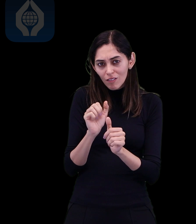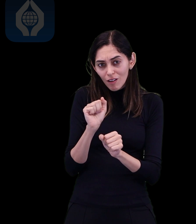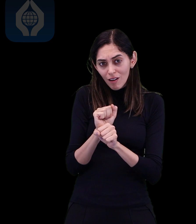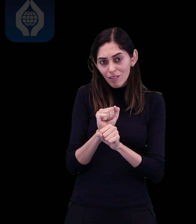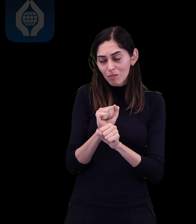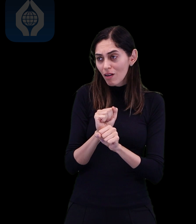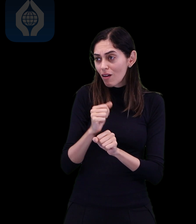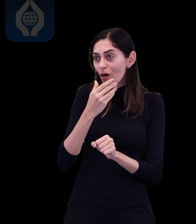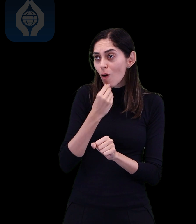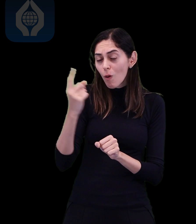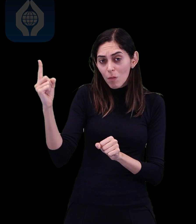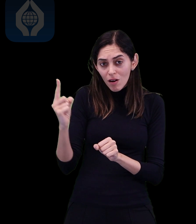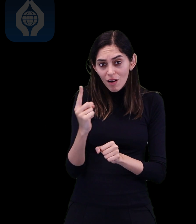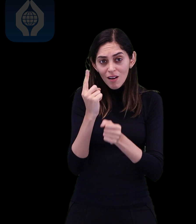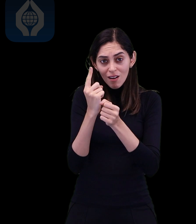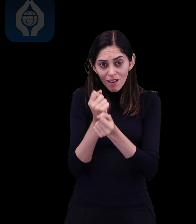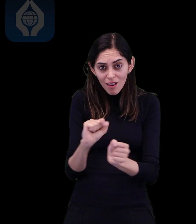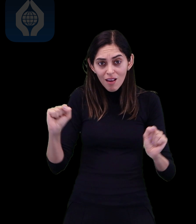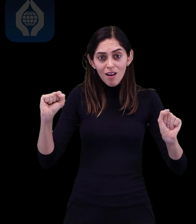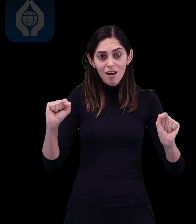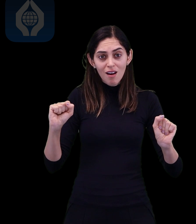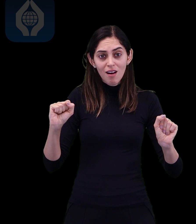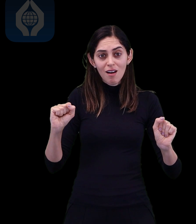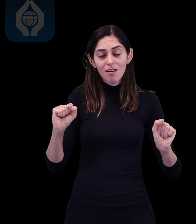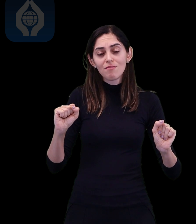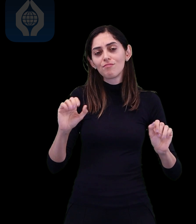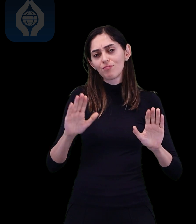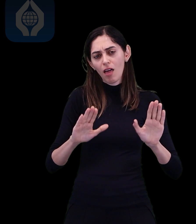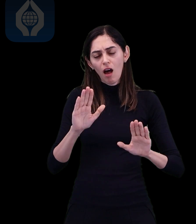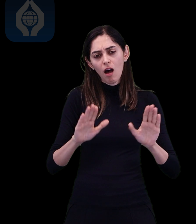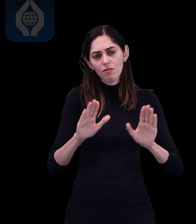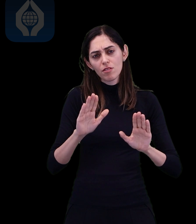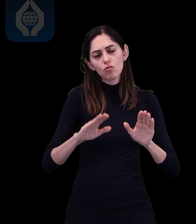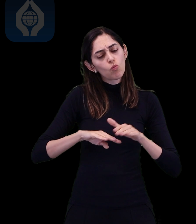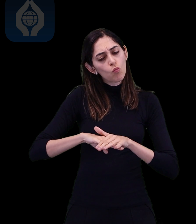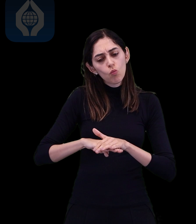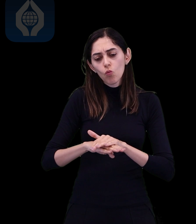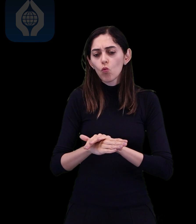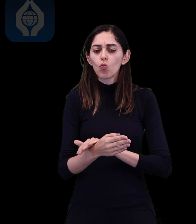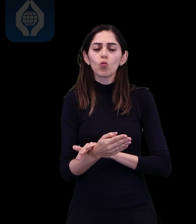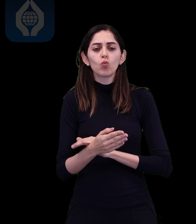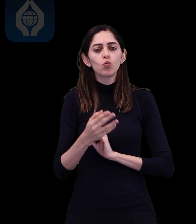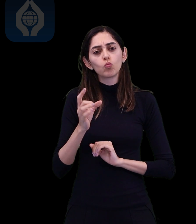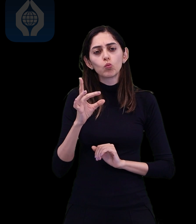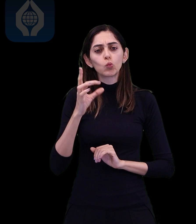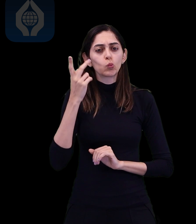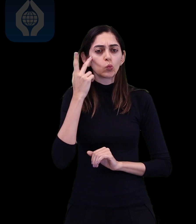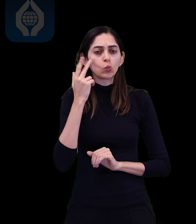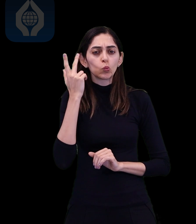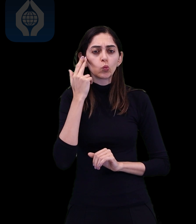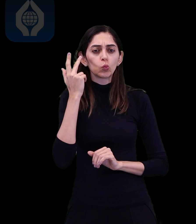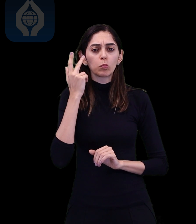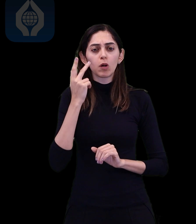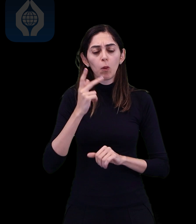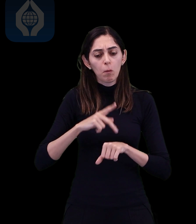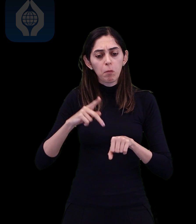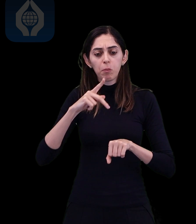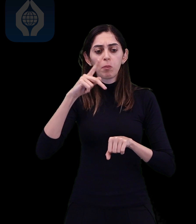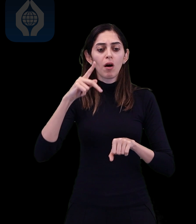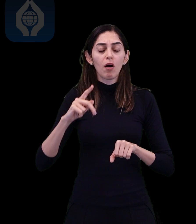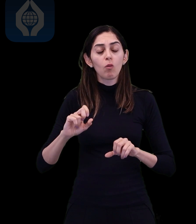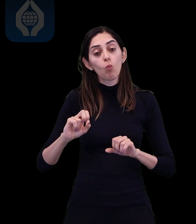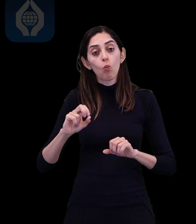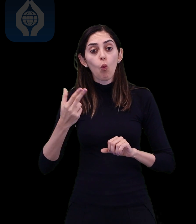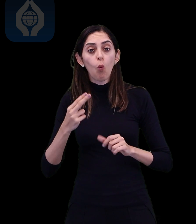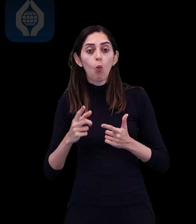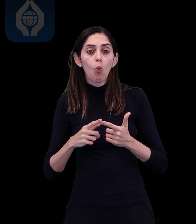Deus aguardando o libertador? Não, não eram. Alguns o faziam apenas porque era um costume. Outros comemoravam